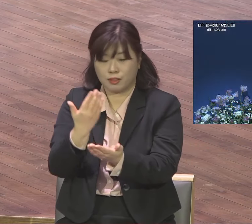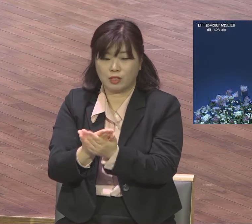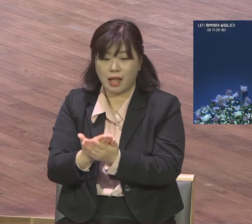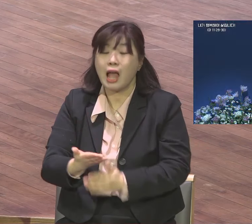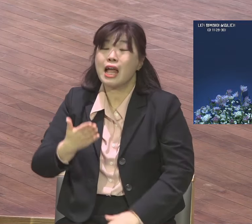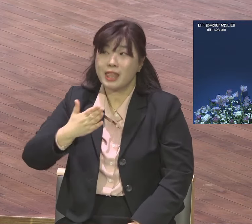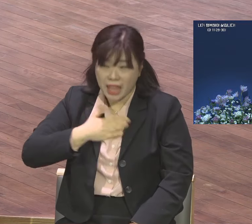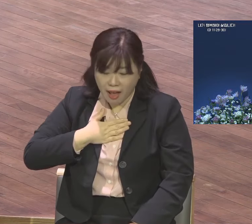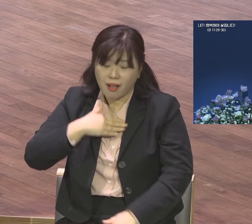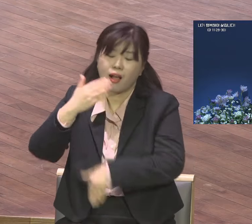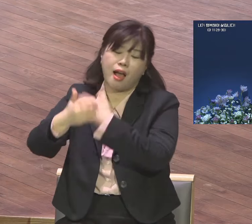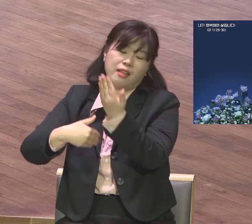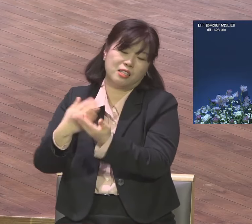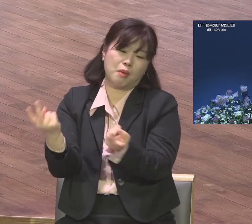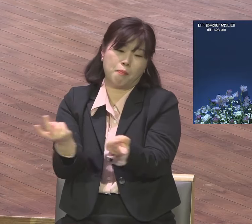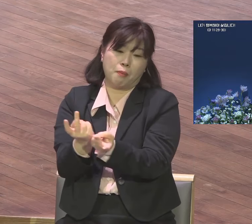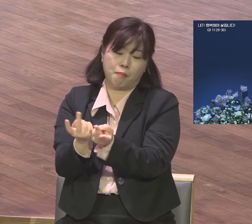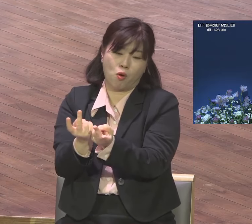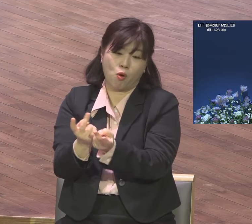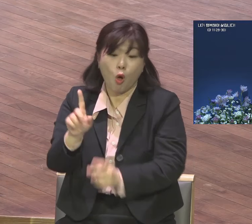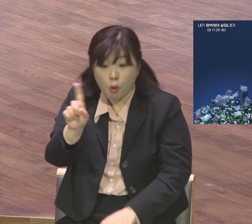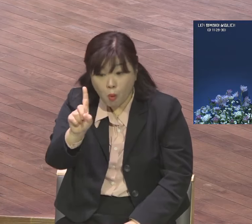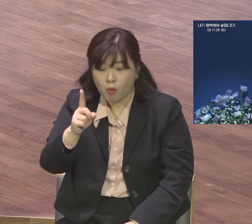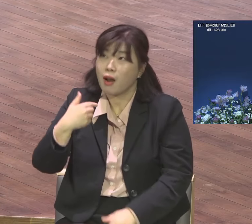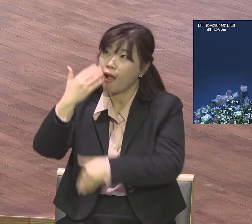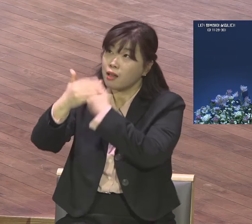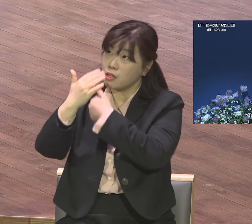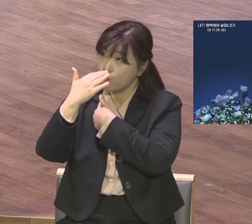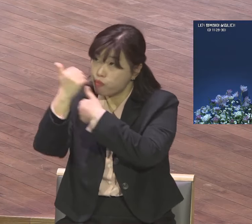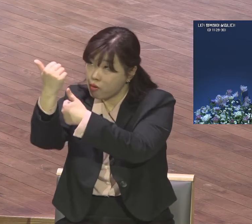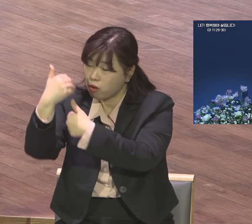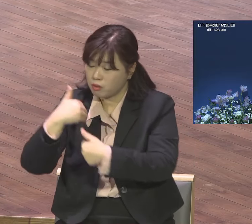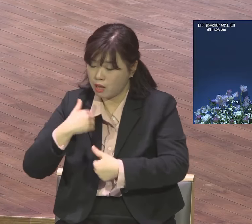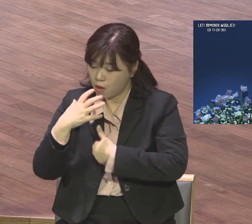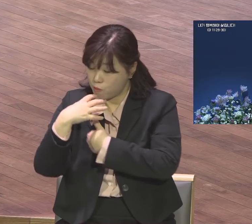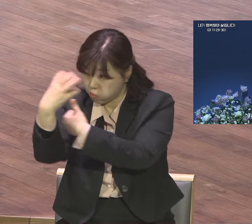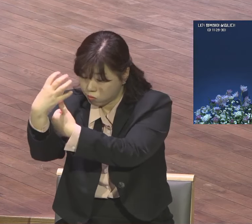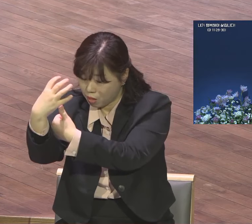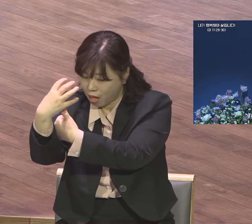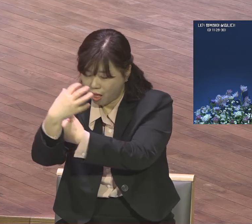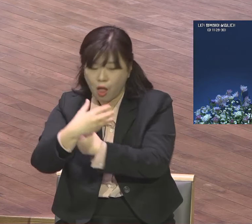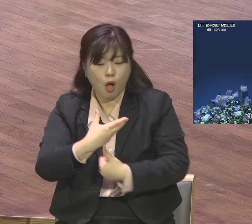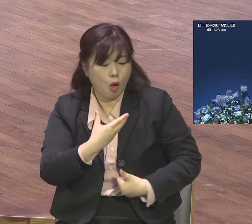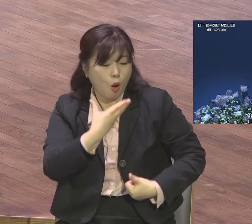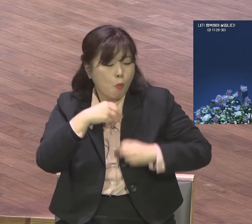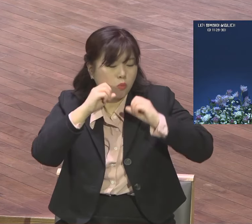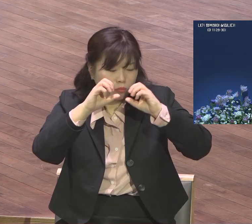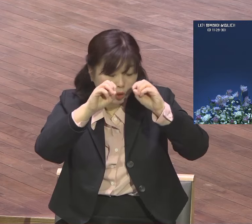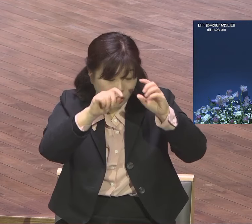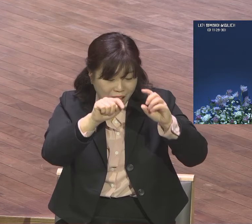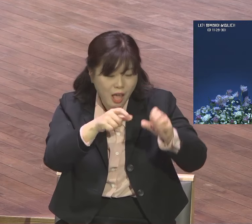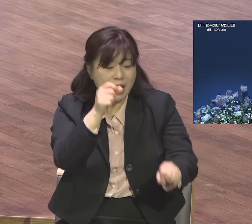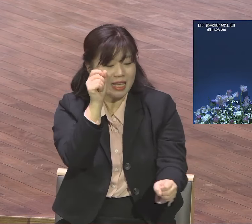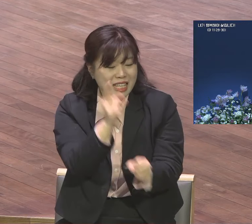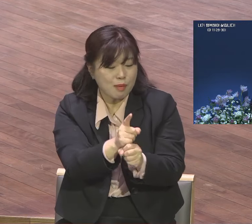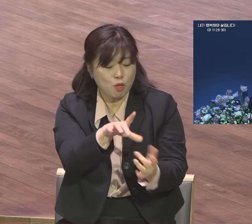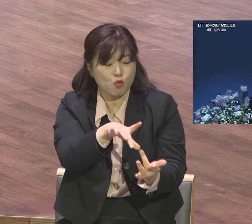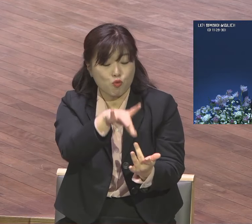맞습니다. 우리를 도구로 사용하셔서 하나님께서 하나님의 일을 진행하시는 겁니다.